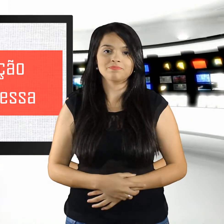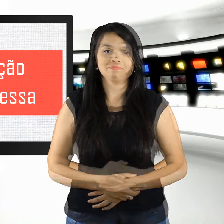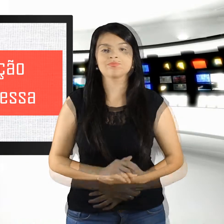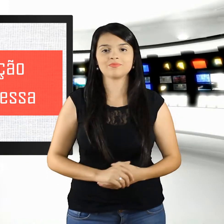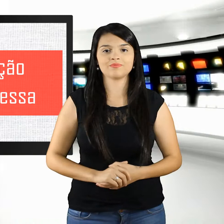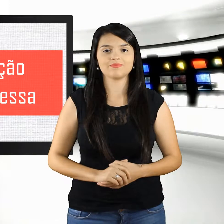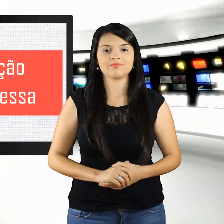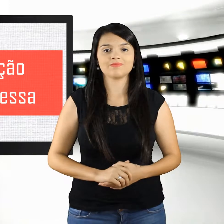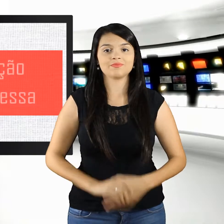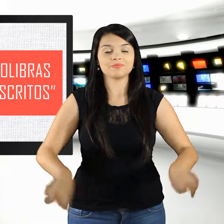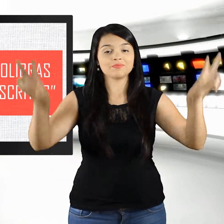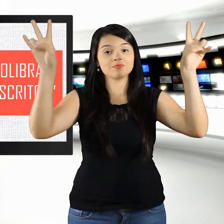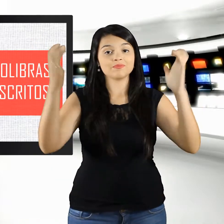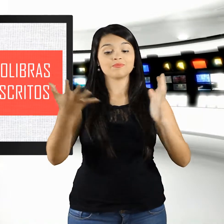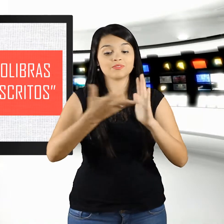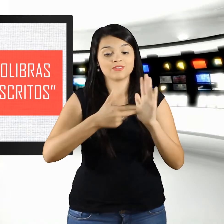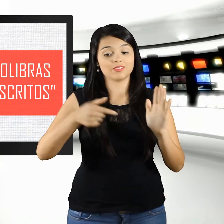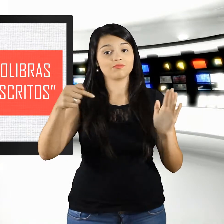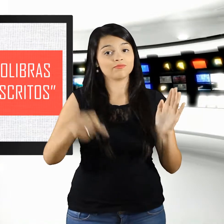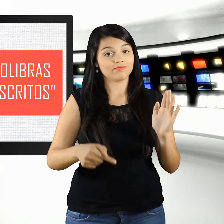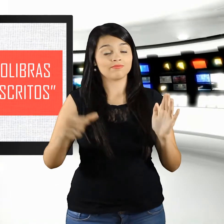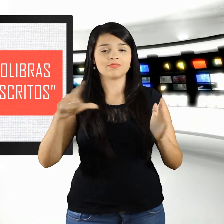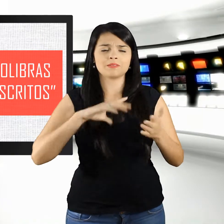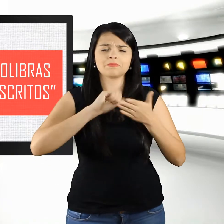7ª edição do ProLibras recebe quase 9.000 inscritos.